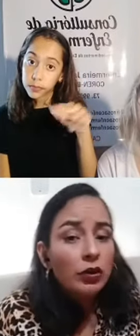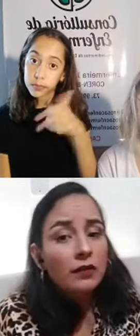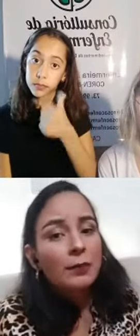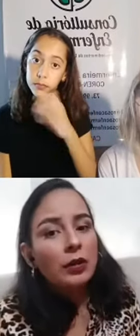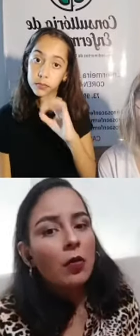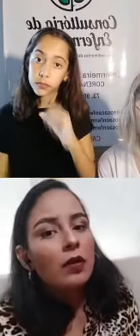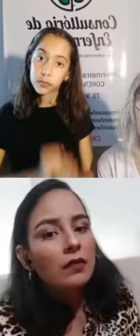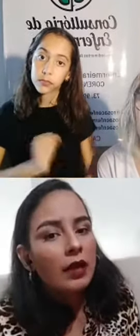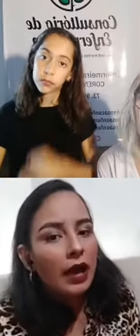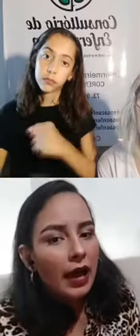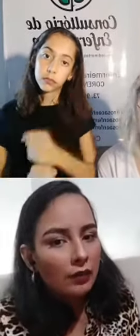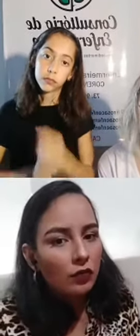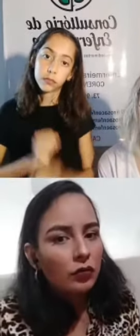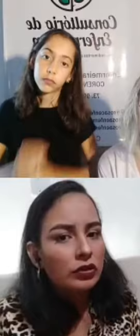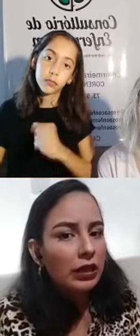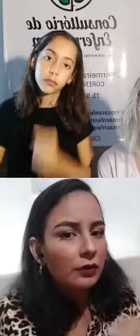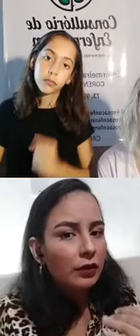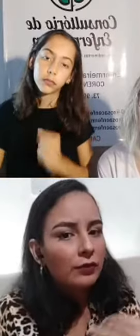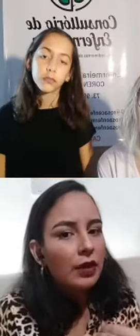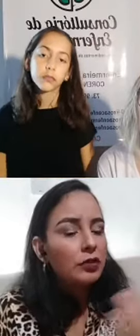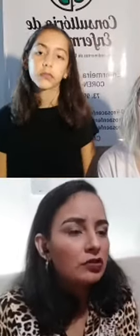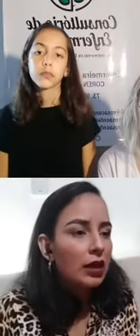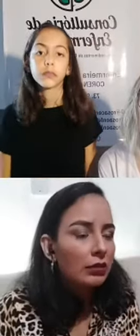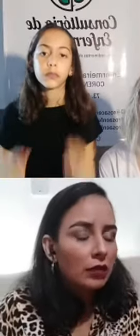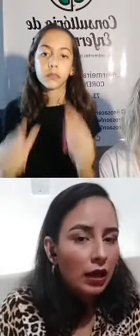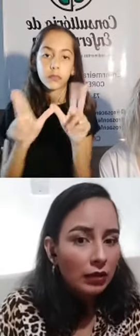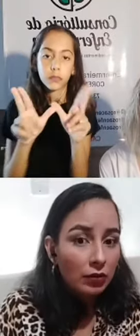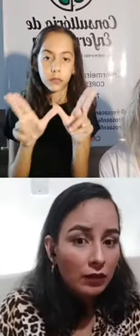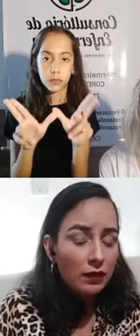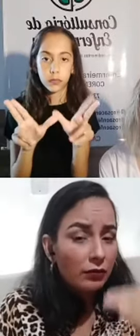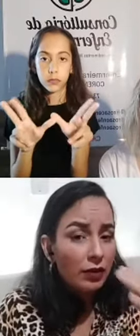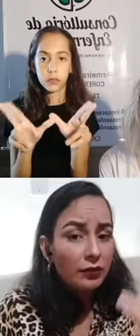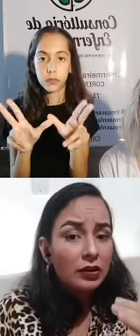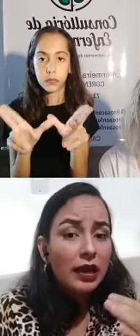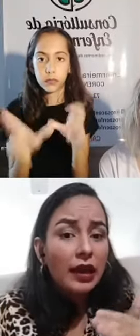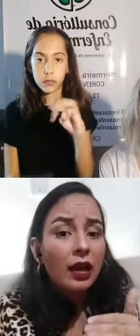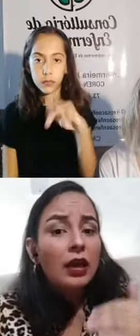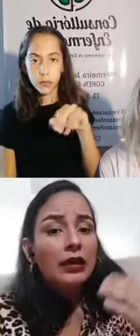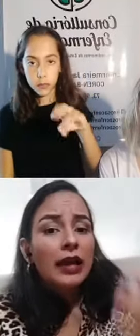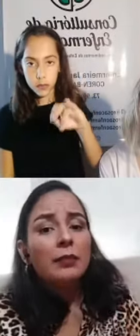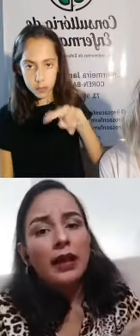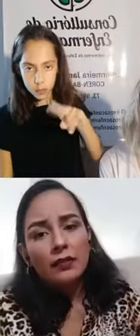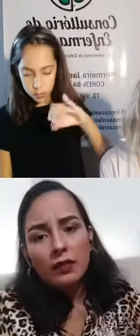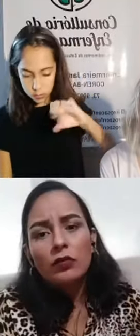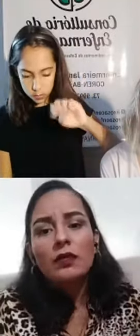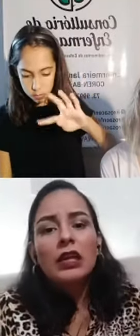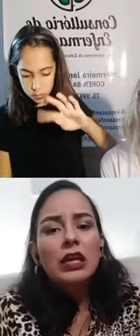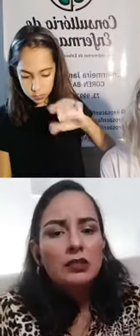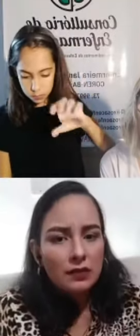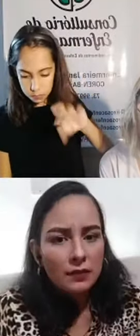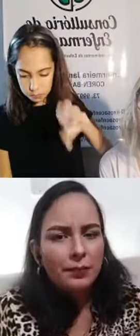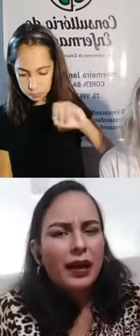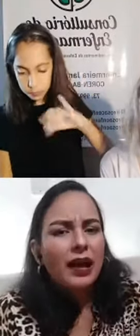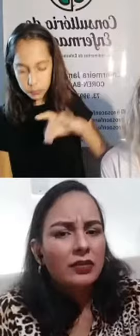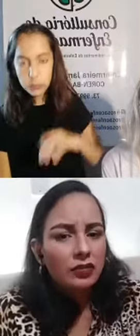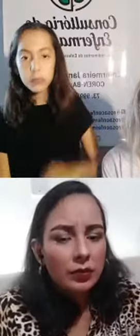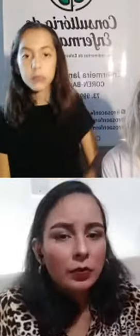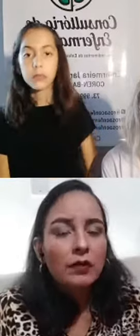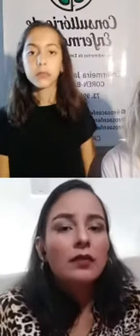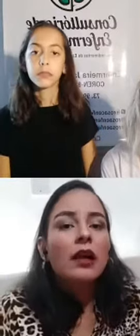O município tem algumas ações, né? Que foi via Ministério da Educação, via FNDE, que é a liberação dos kits